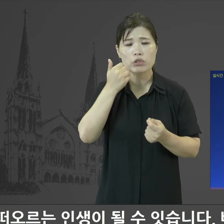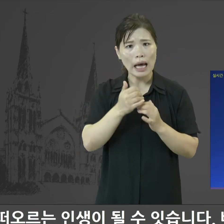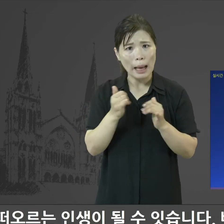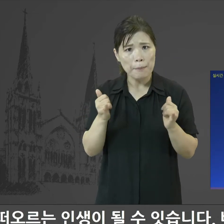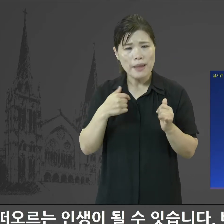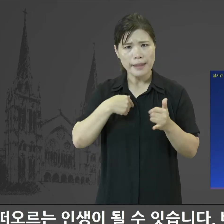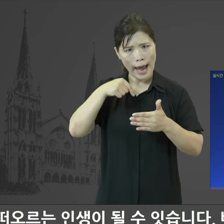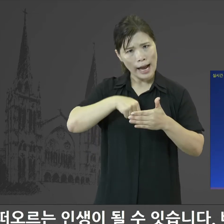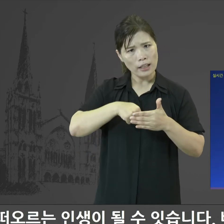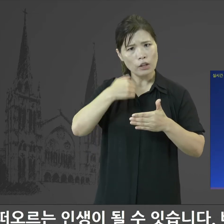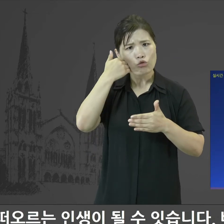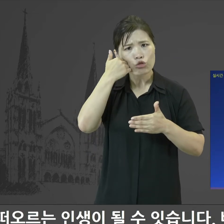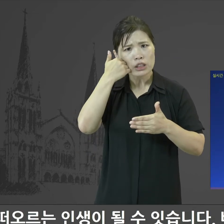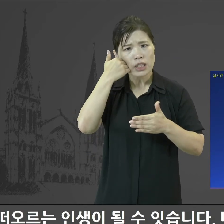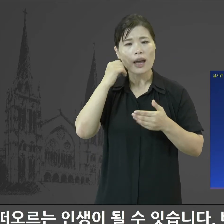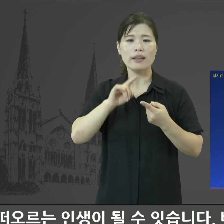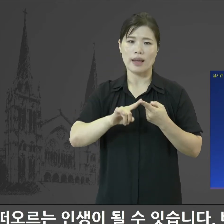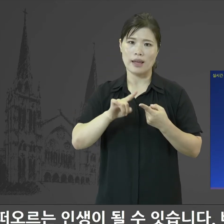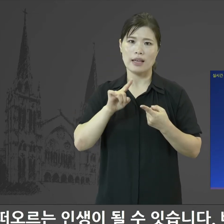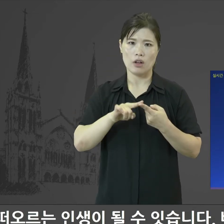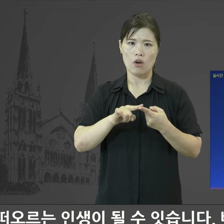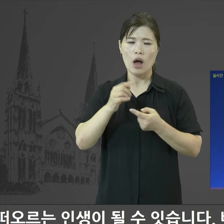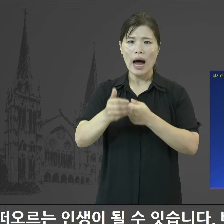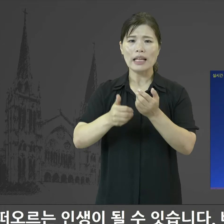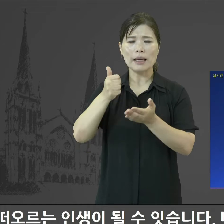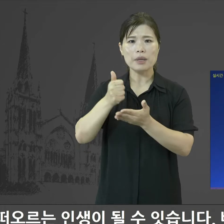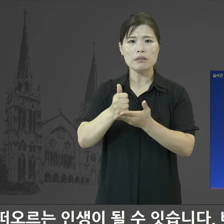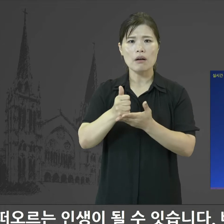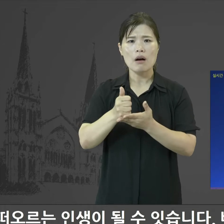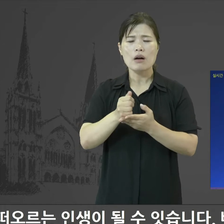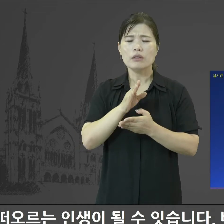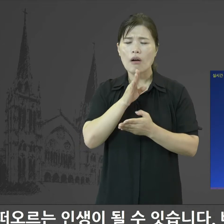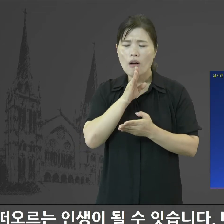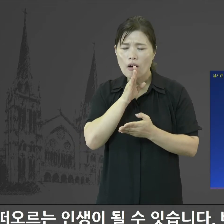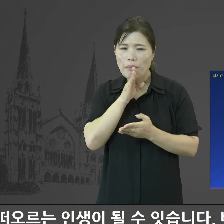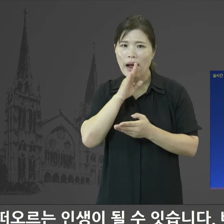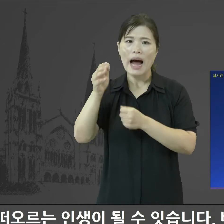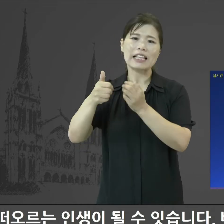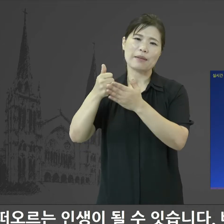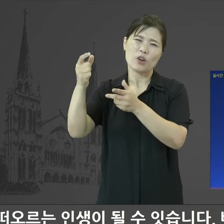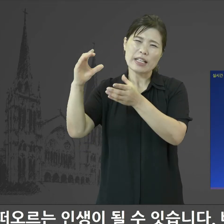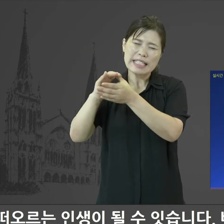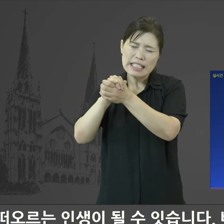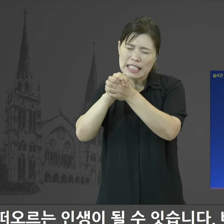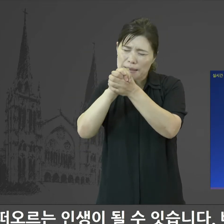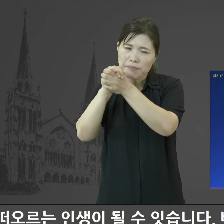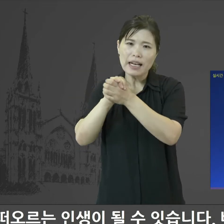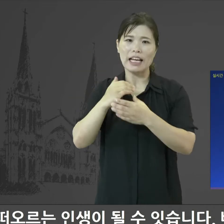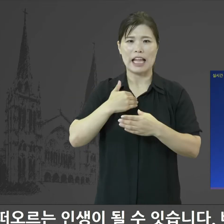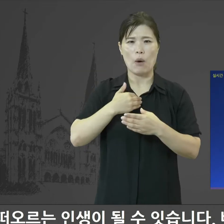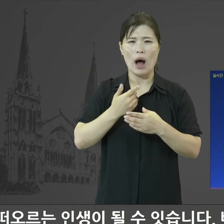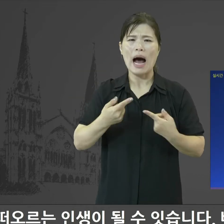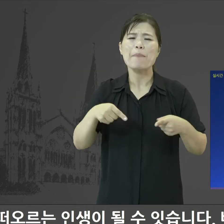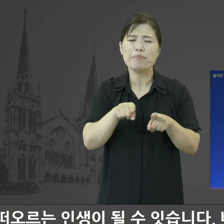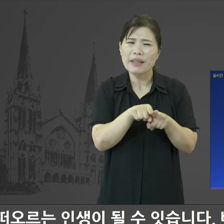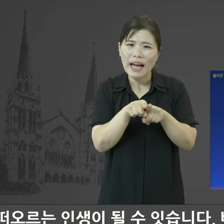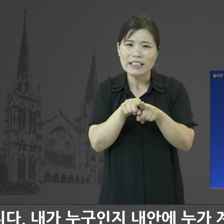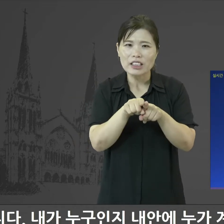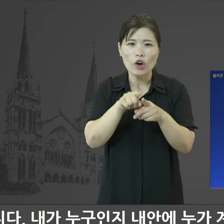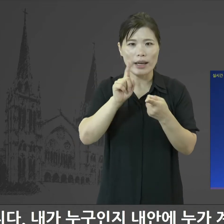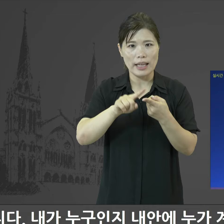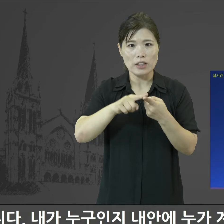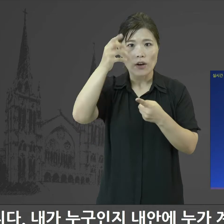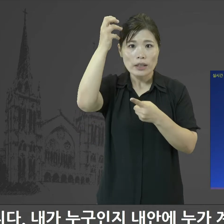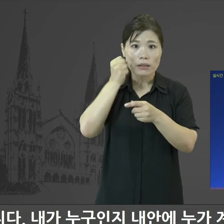안에 계시는 분이 누구신지, 그리고 하나님께서 얼마나 친밀하게 우리와 가까이 계시는지 꼭 기억하시기